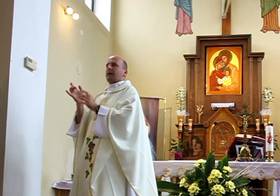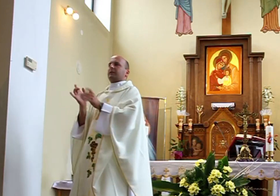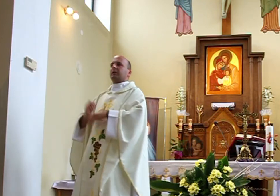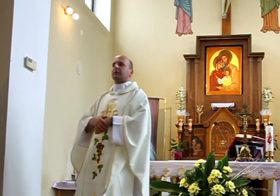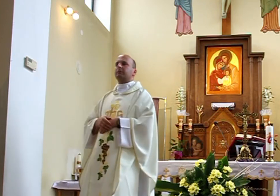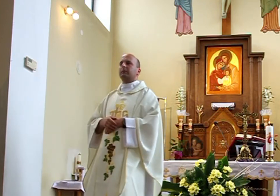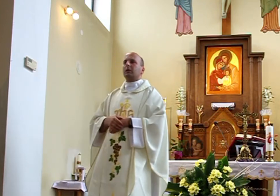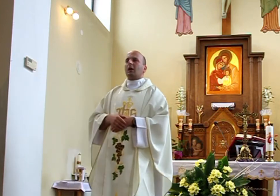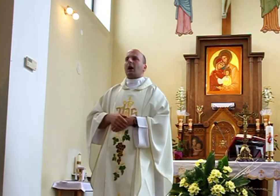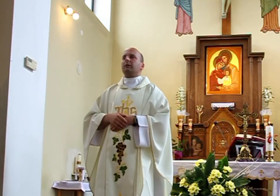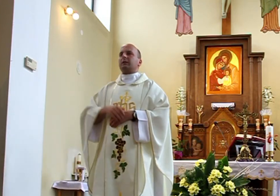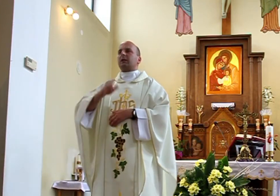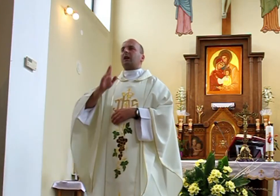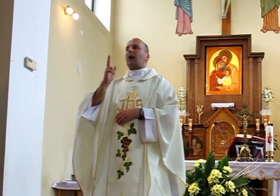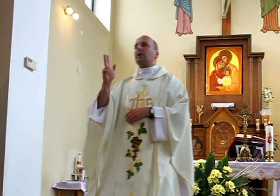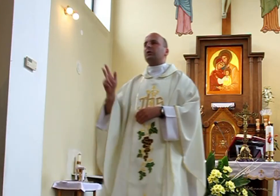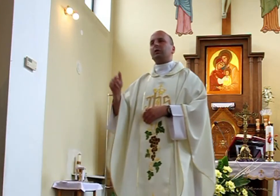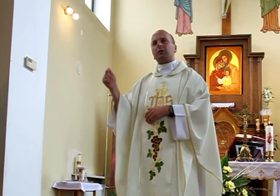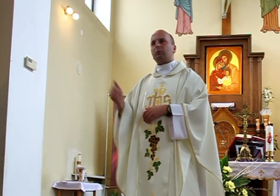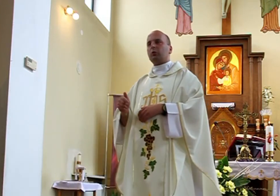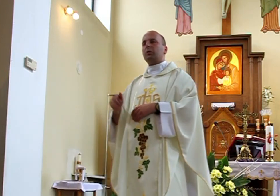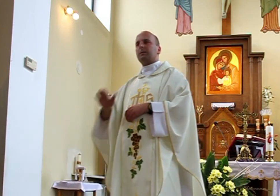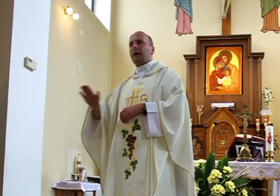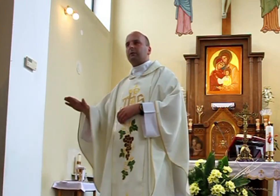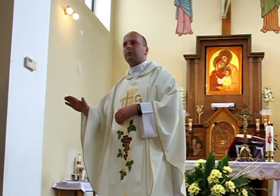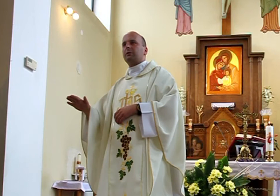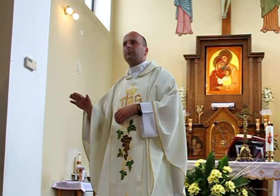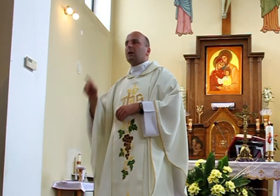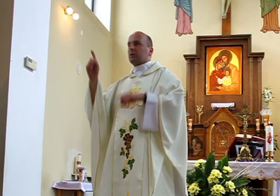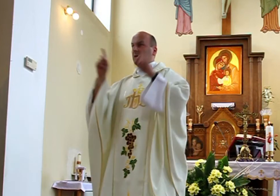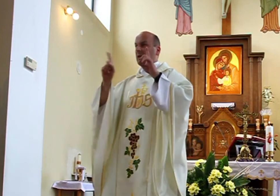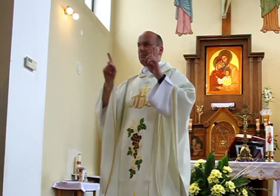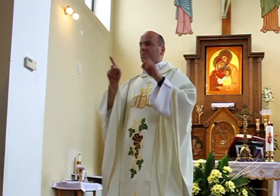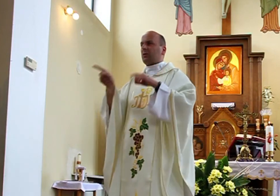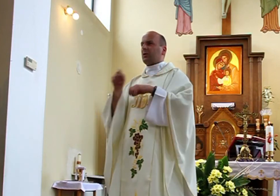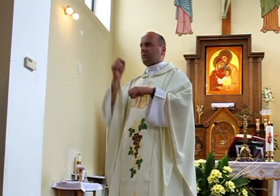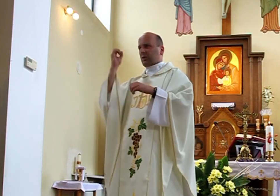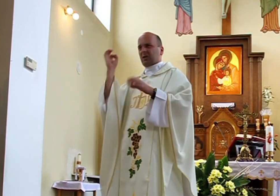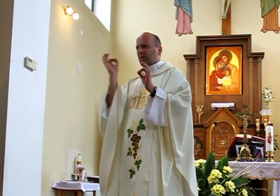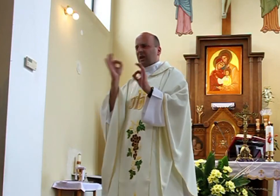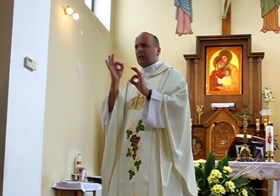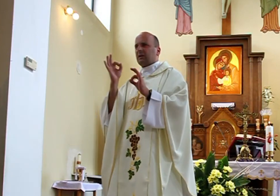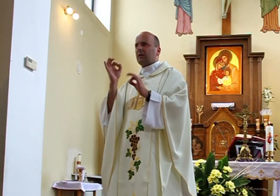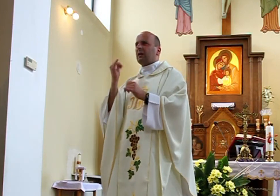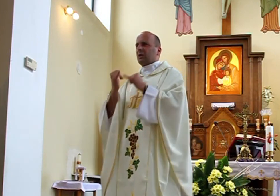racja. A więc każdy musi sprawdzić. Czasami to jest właśnie tragedia,